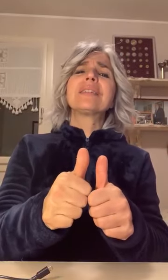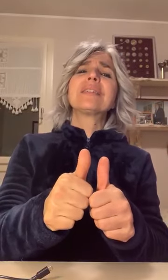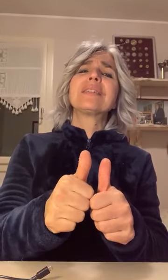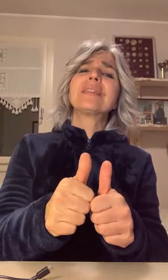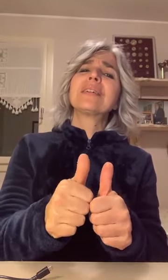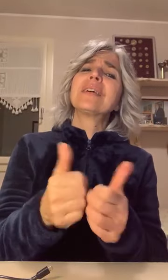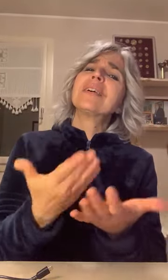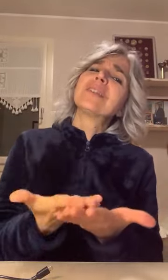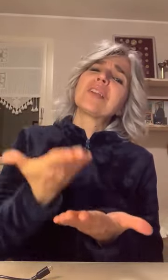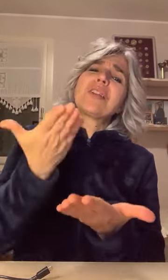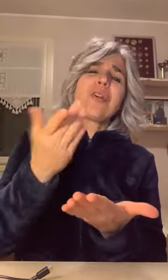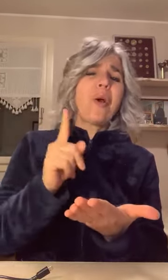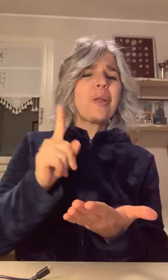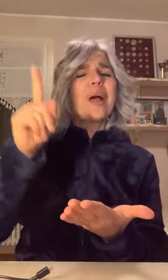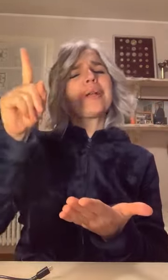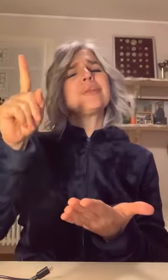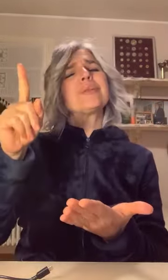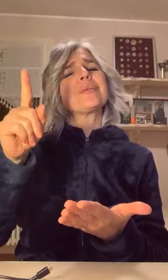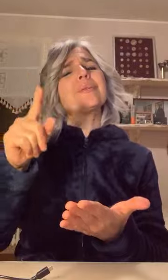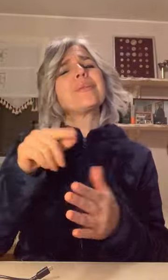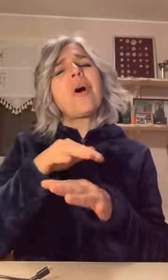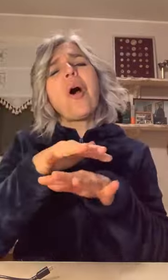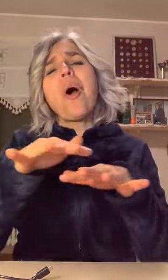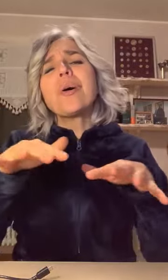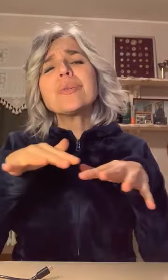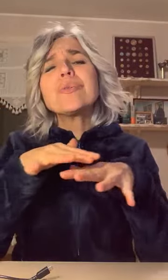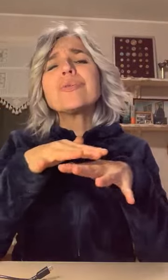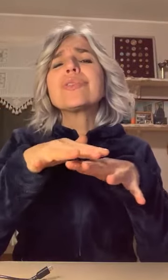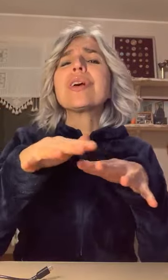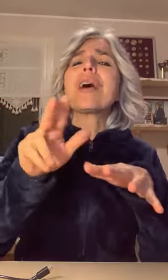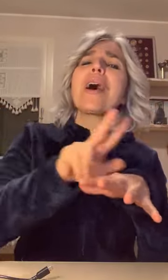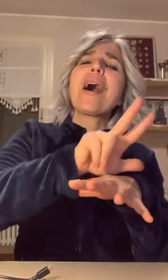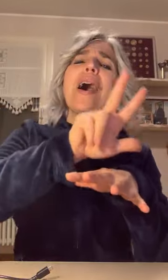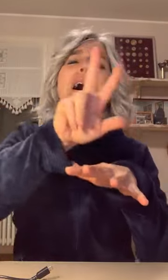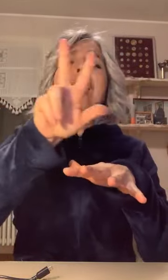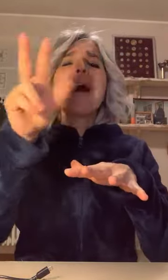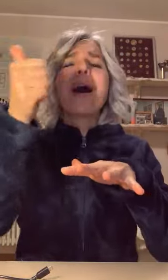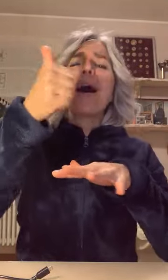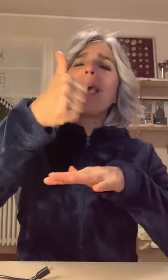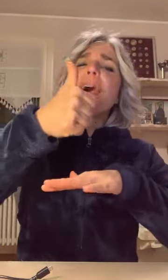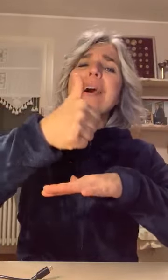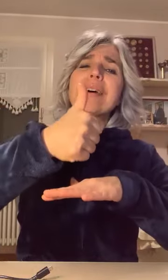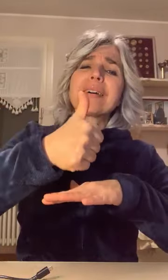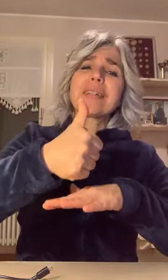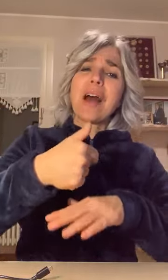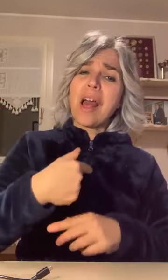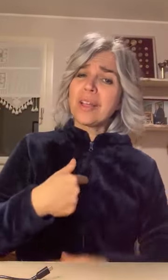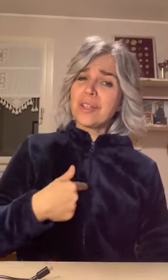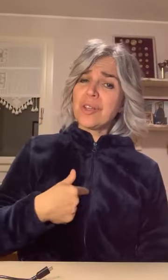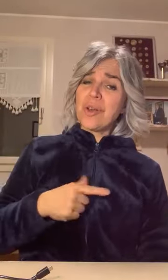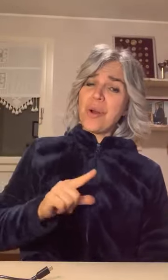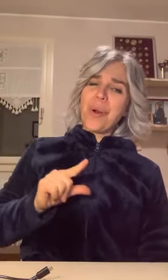degli oceani, più pace sarò con